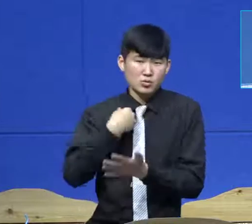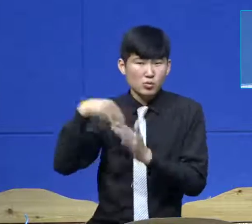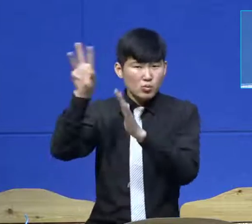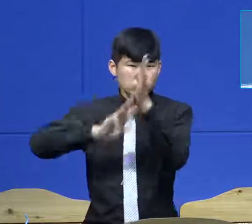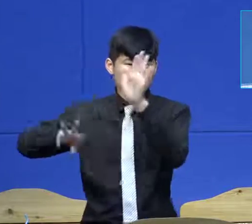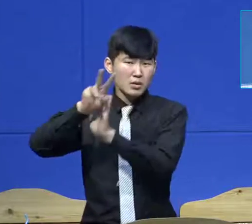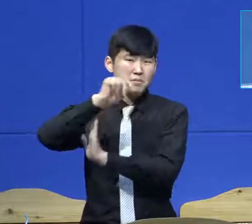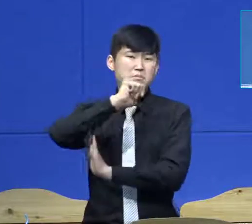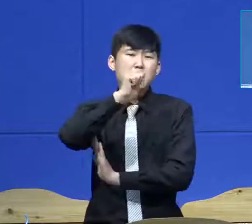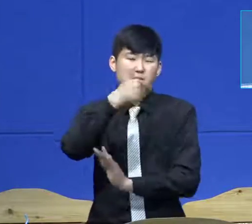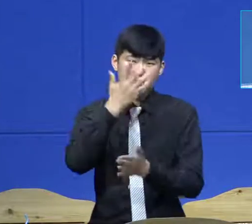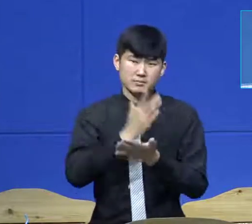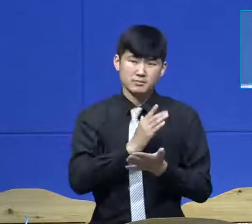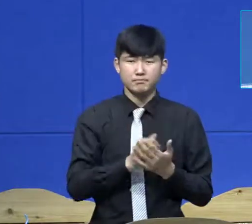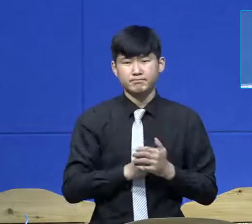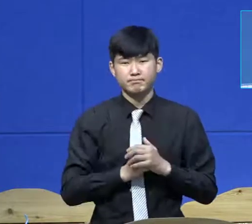биш ээ.